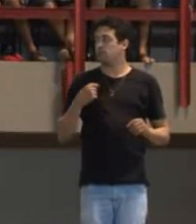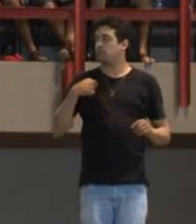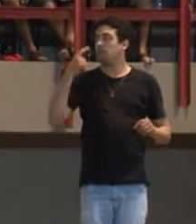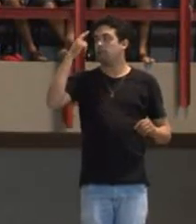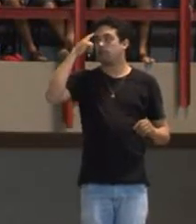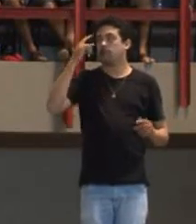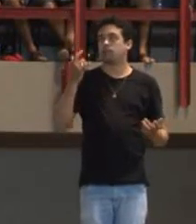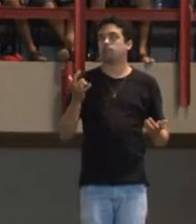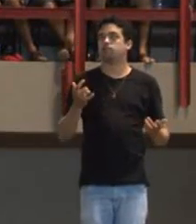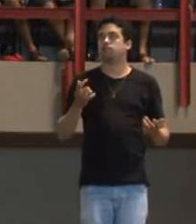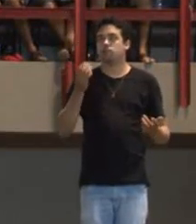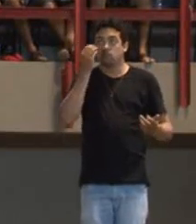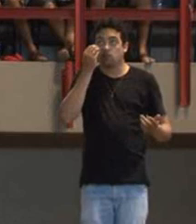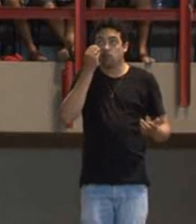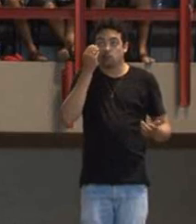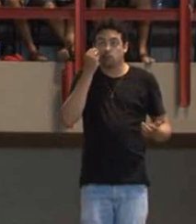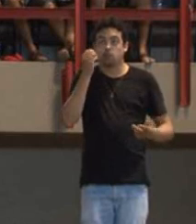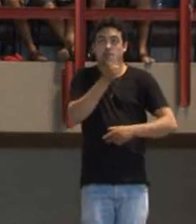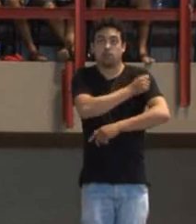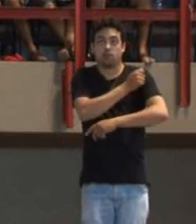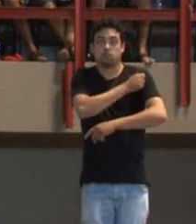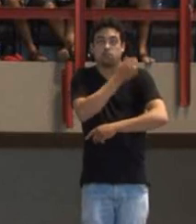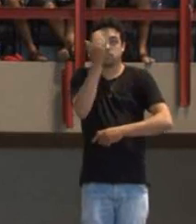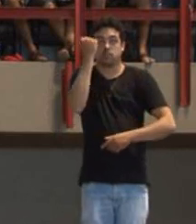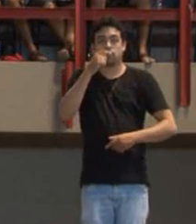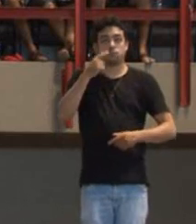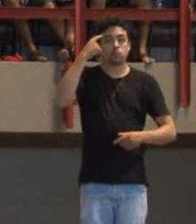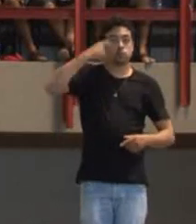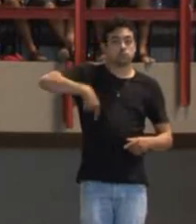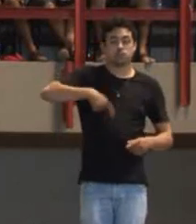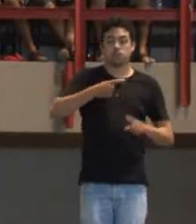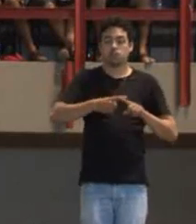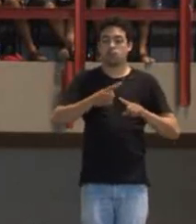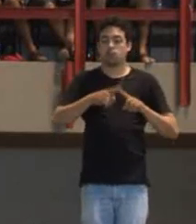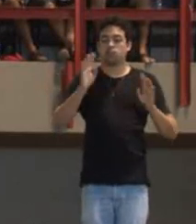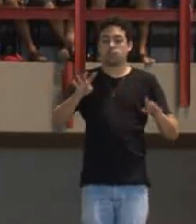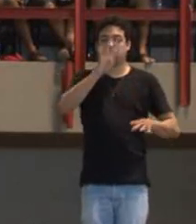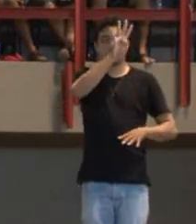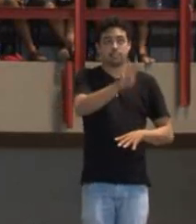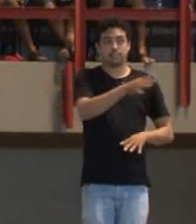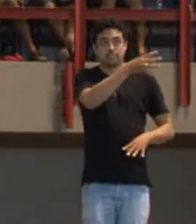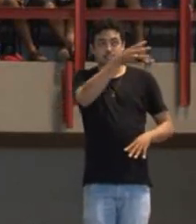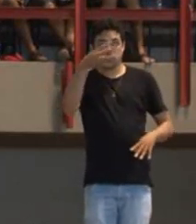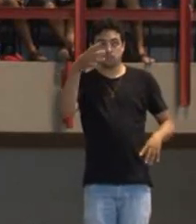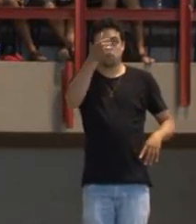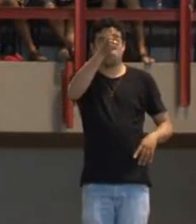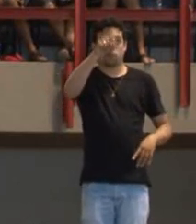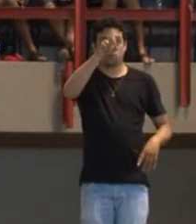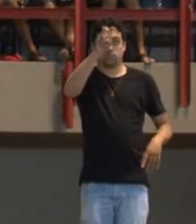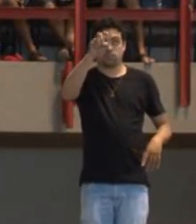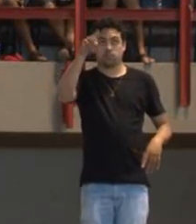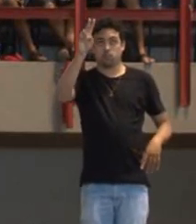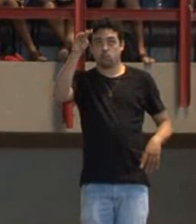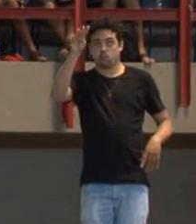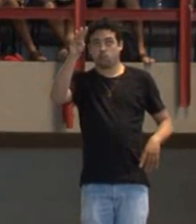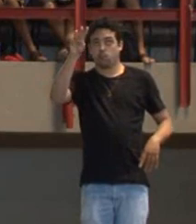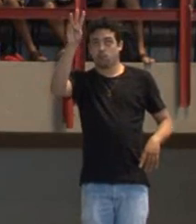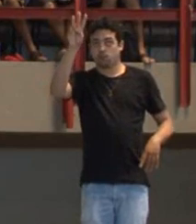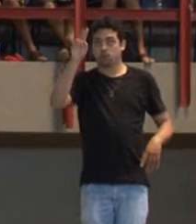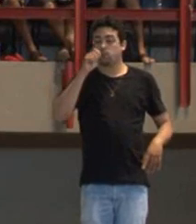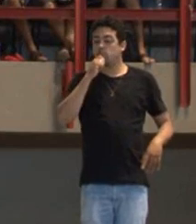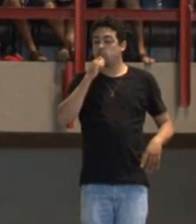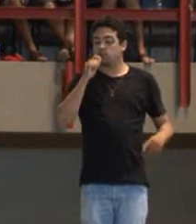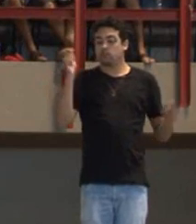pensasse assim: vou testar os estudantes. Ele não escreveria a tabela em 1,5 kWh. O que é que ele